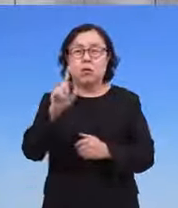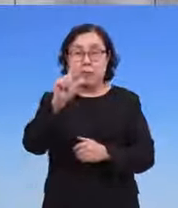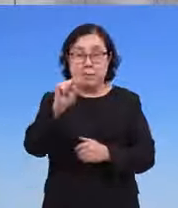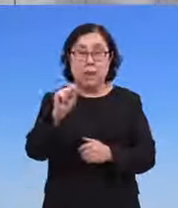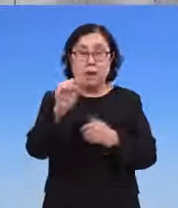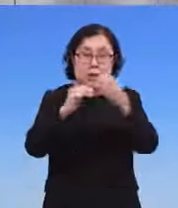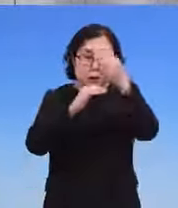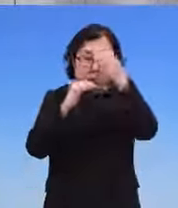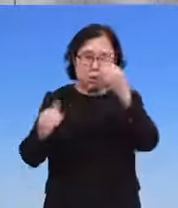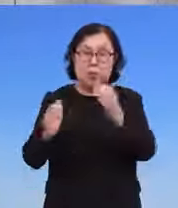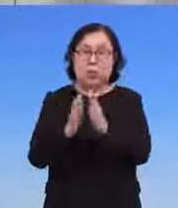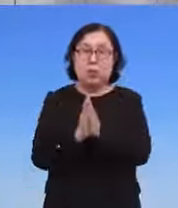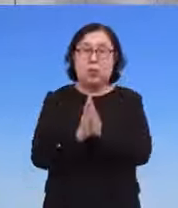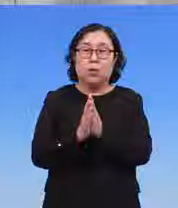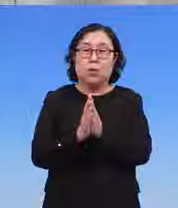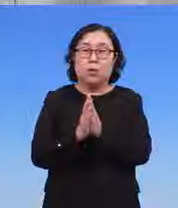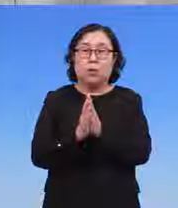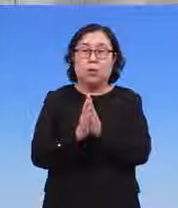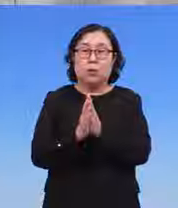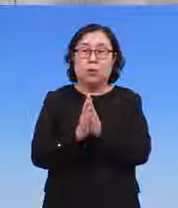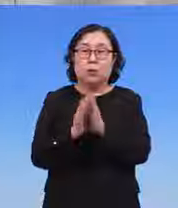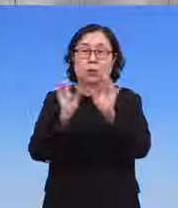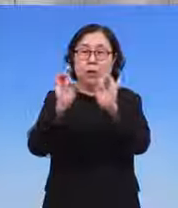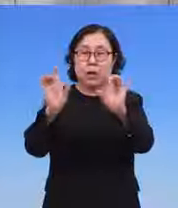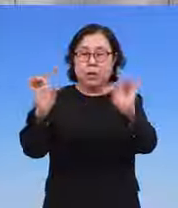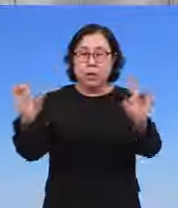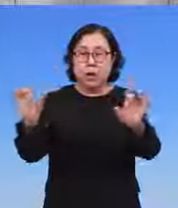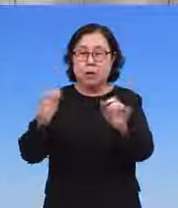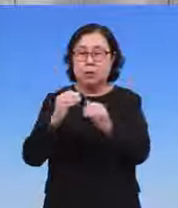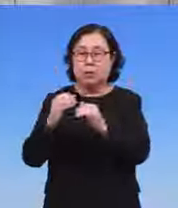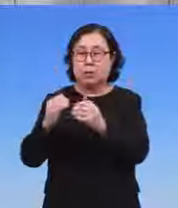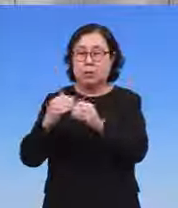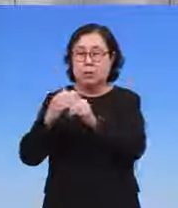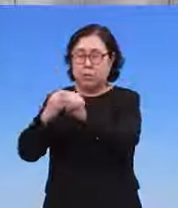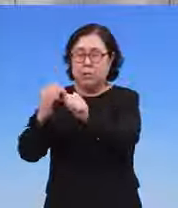그리고 이제 이렇게 일만서도 파송운동 일환으로 분립개척을